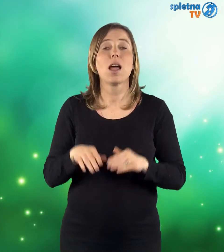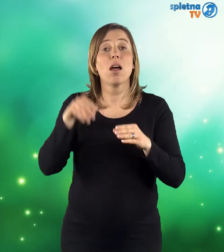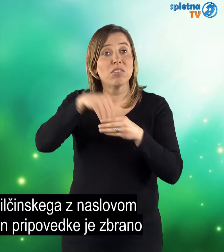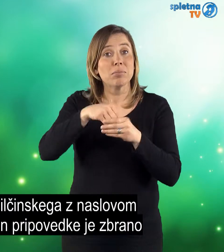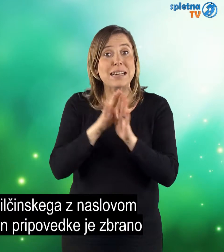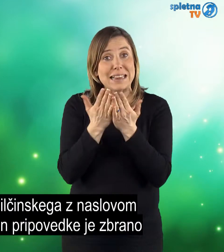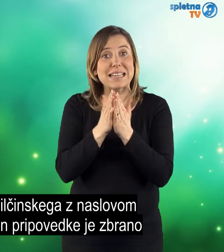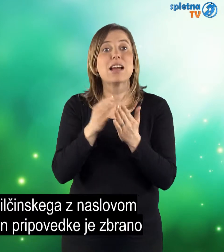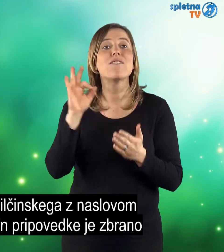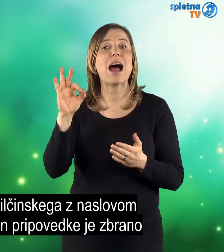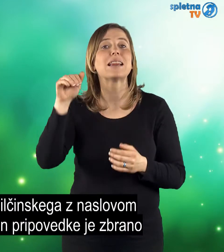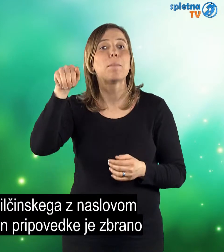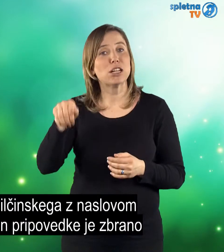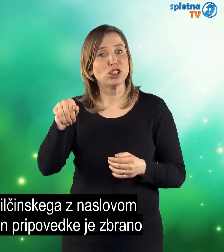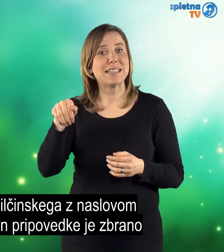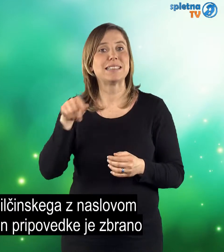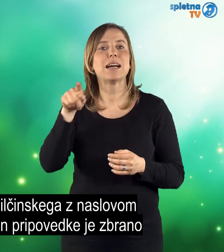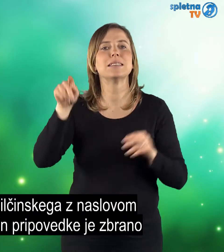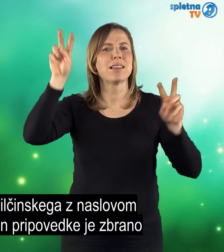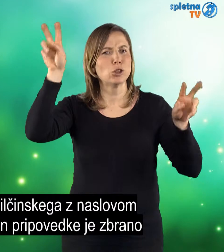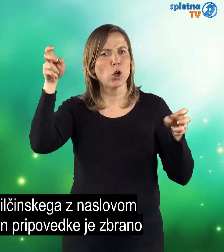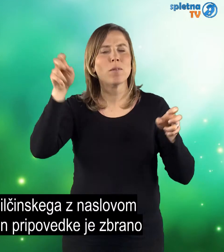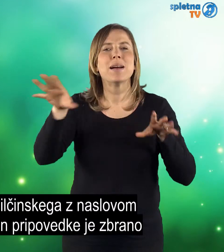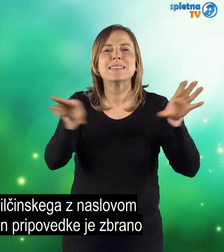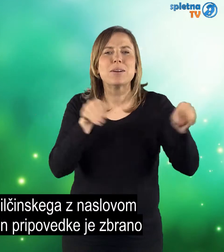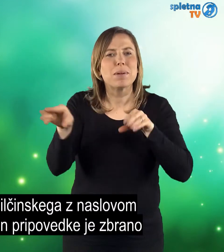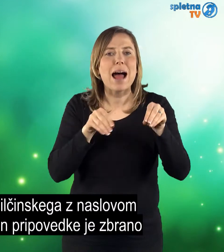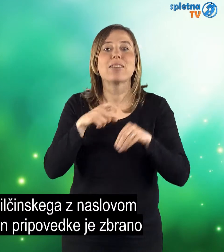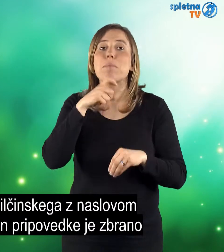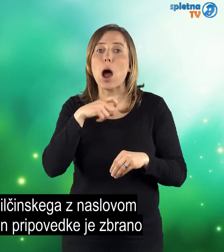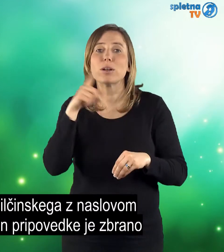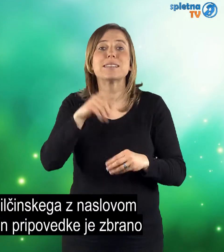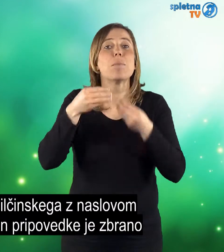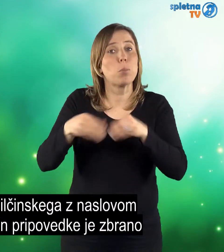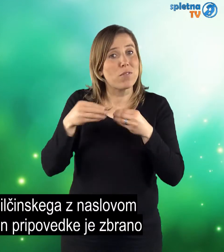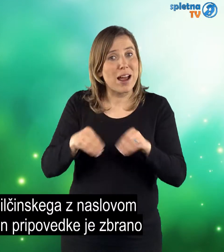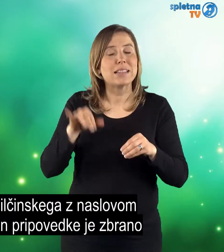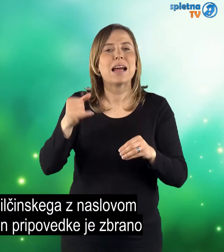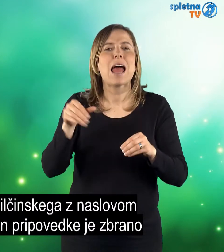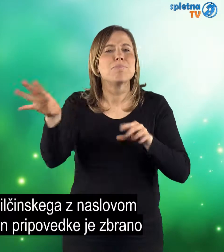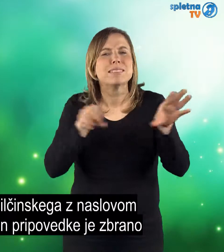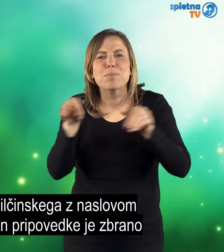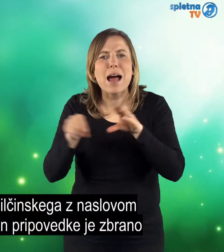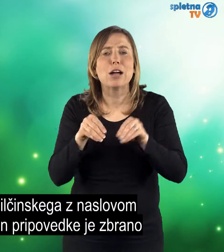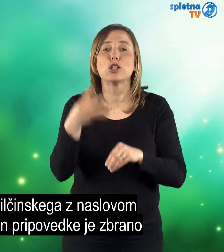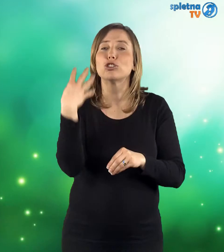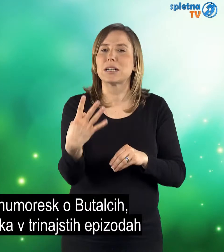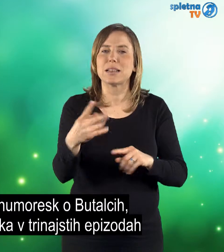V knjigi Frana Milčinskega z naslovom Zbrane pravljice in pripovedke je zbrano 40